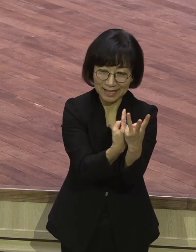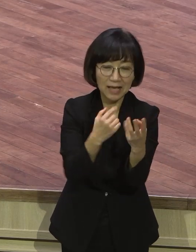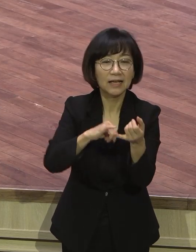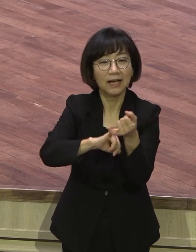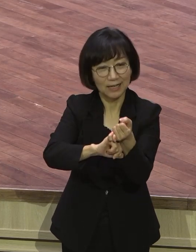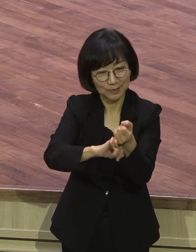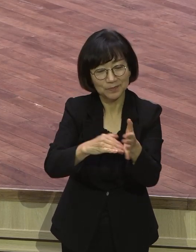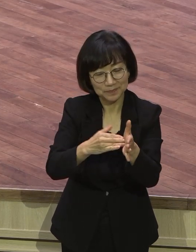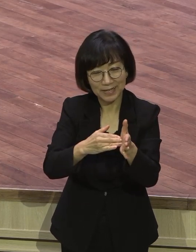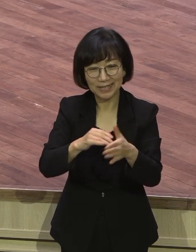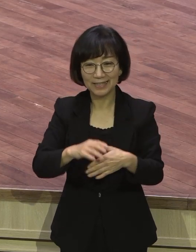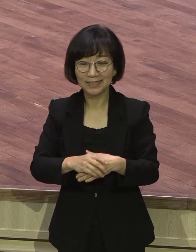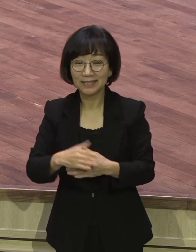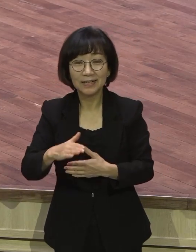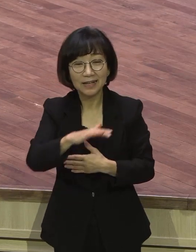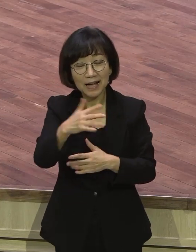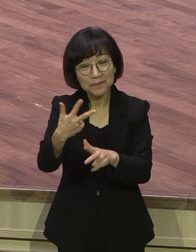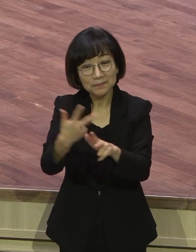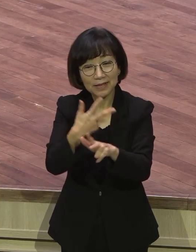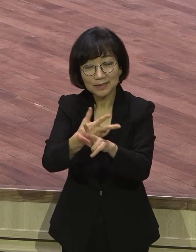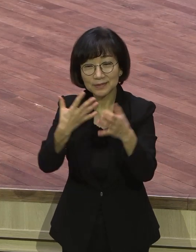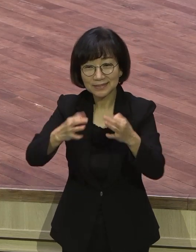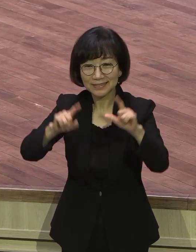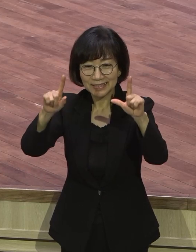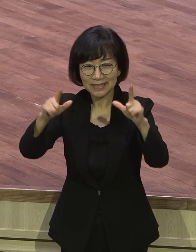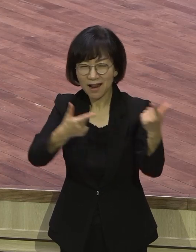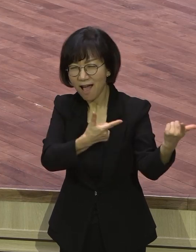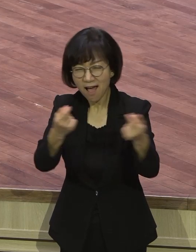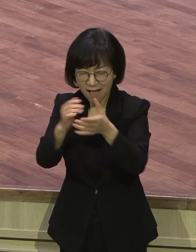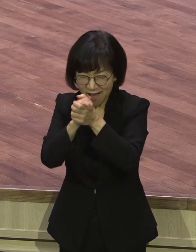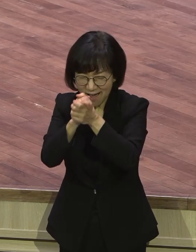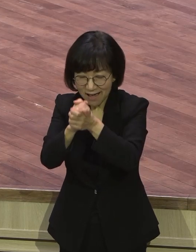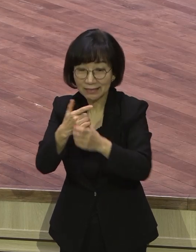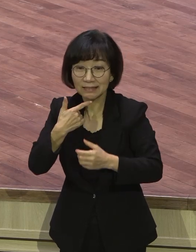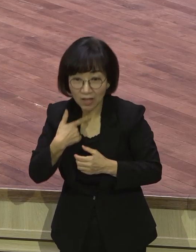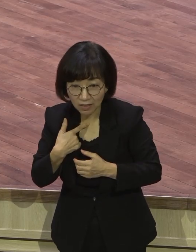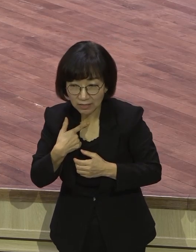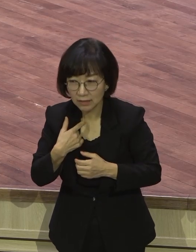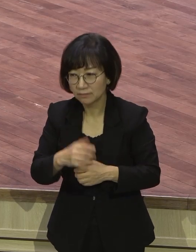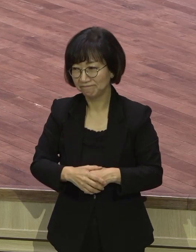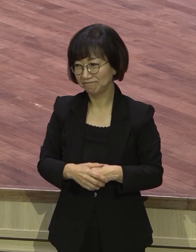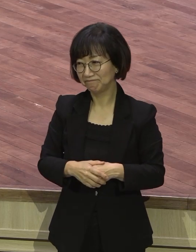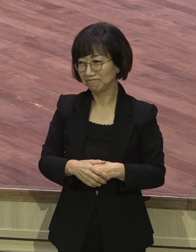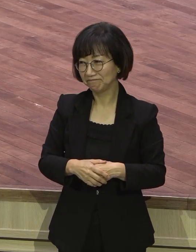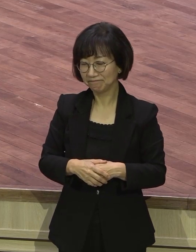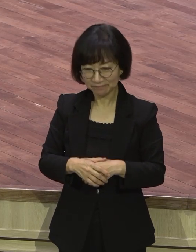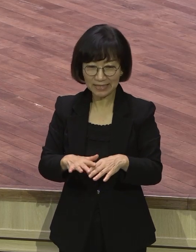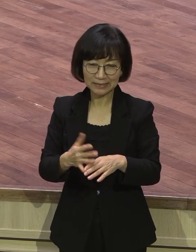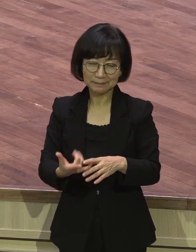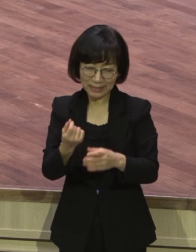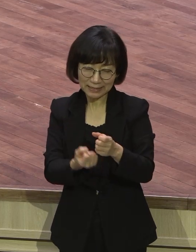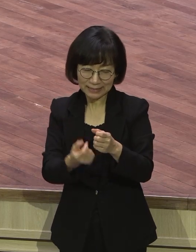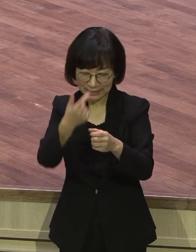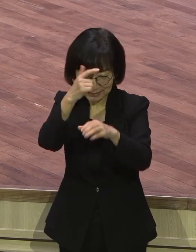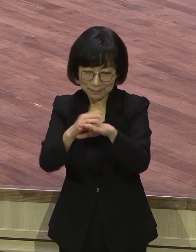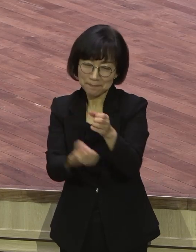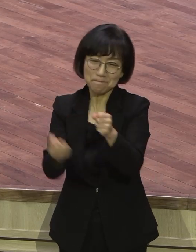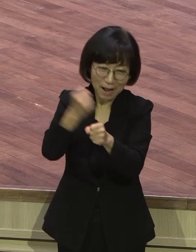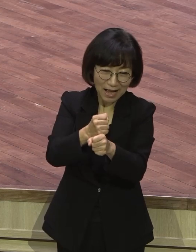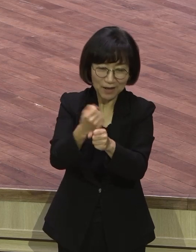우리가 매주 금요일 기도 시간에 함께 기도했었는데 하루 종일 이제 본당 예배가 회복되도록 우리가